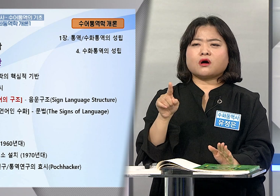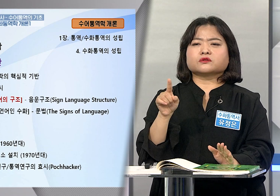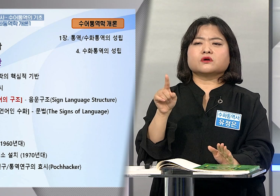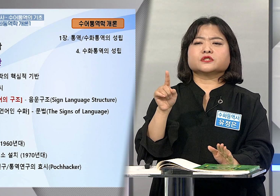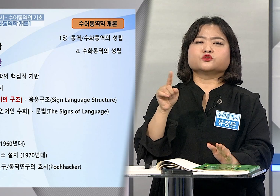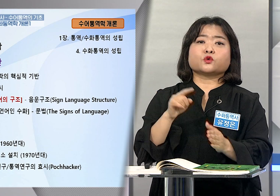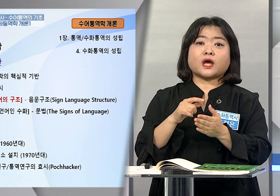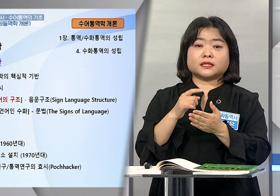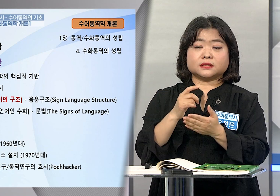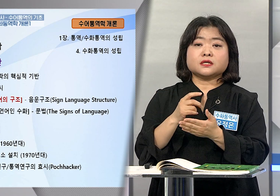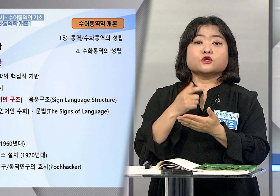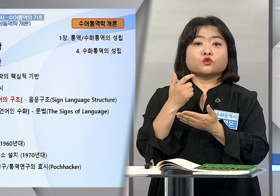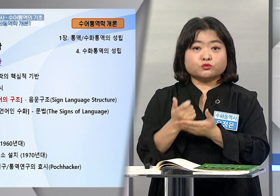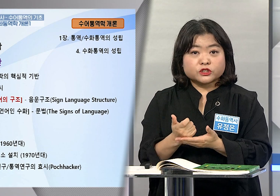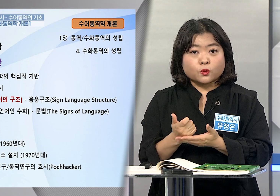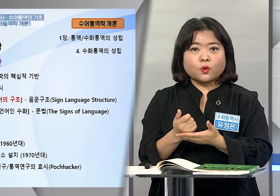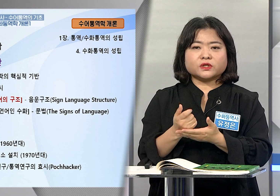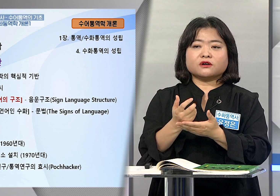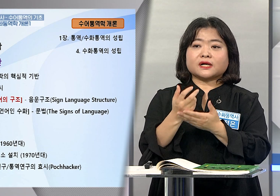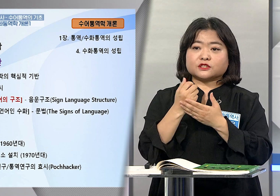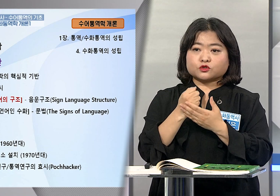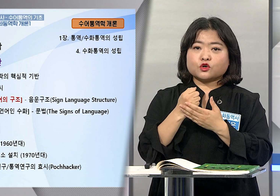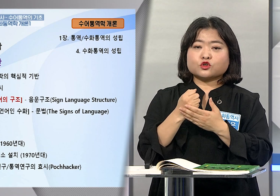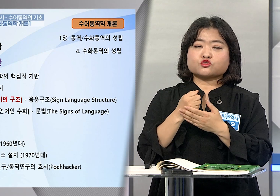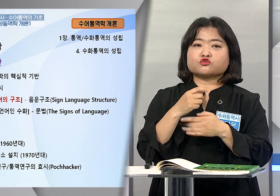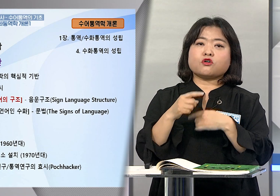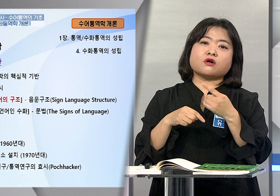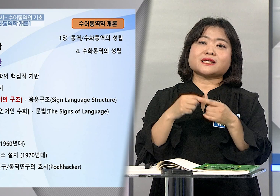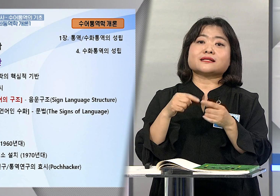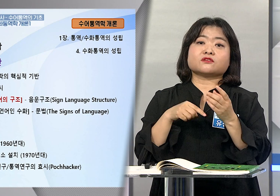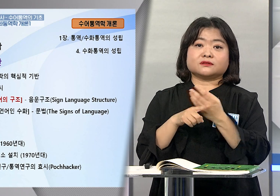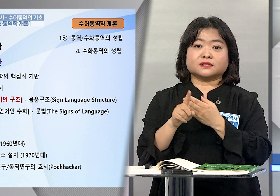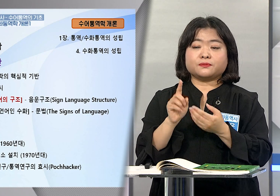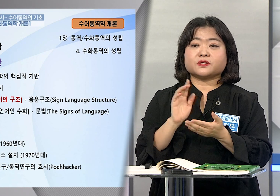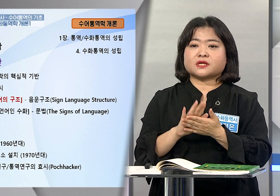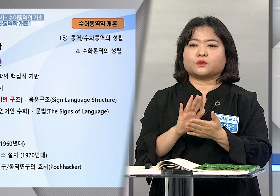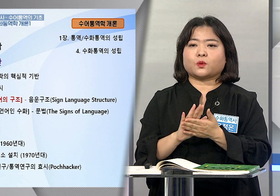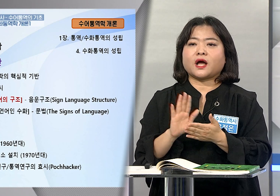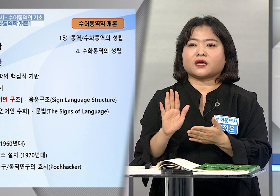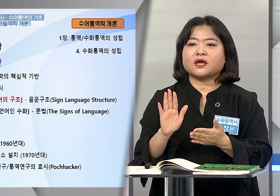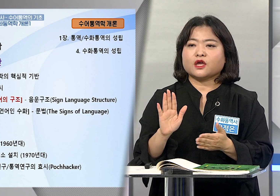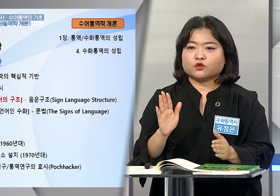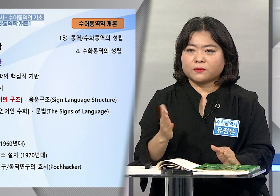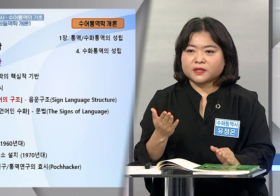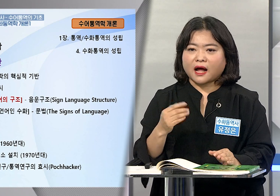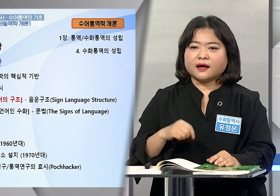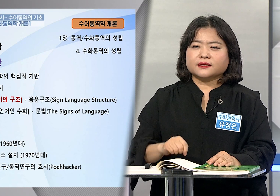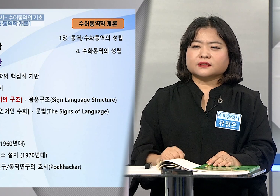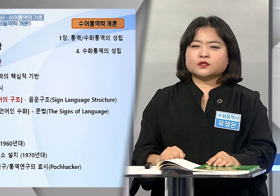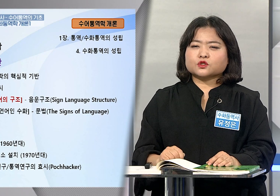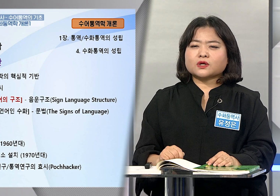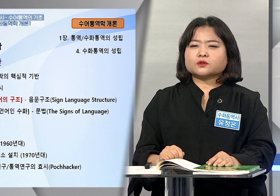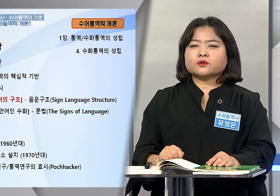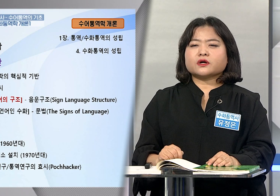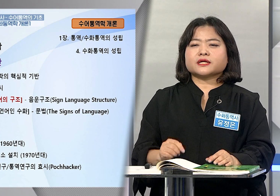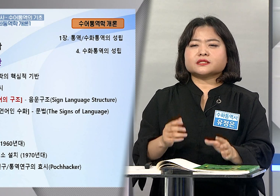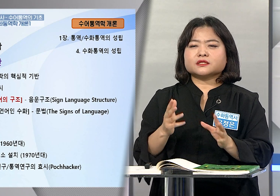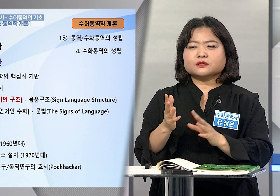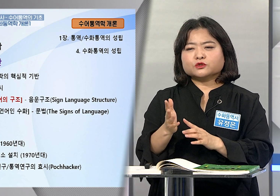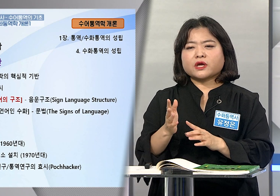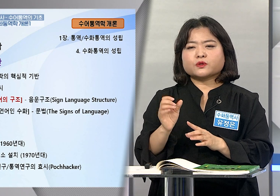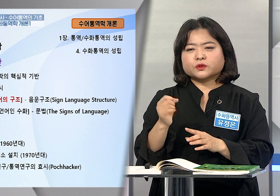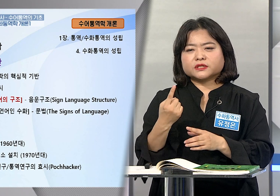박사의 수어 언어의 구조라는 논문이고 이걸 가지고 수어 사전을 편찬도 하게 됩니다. 그리고 수화